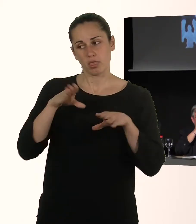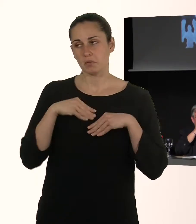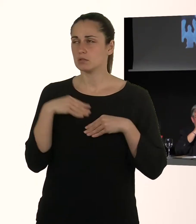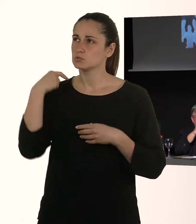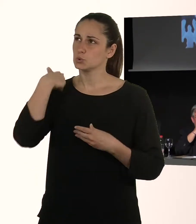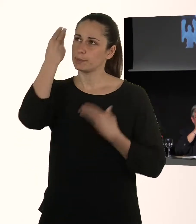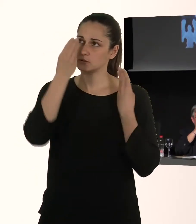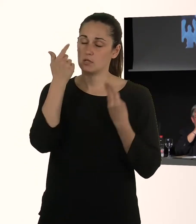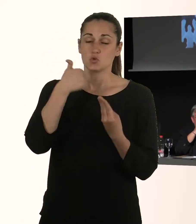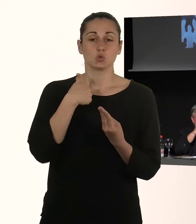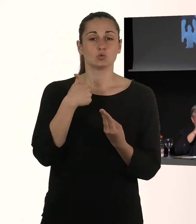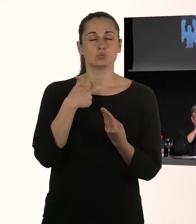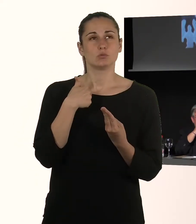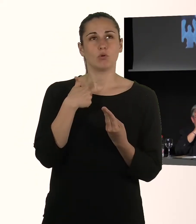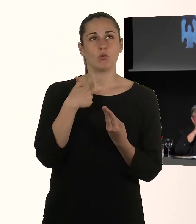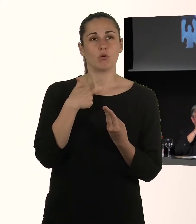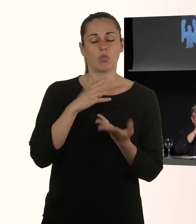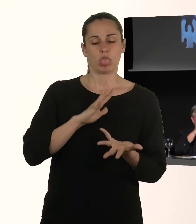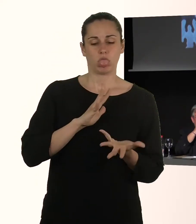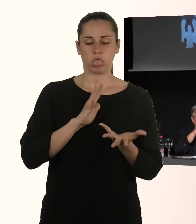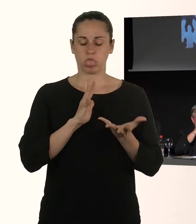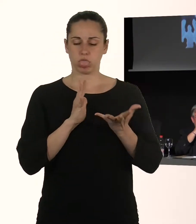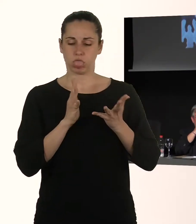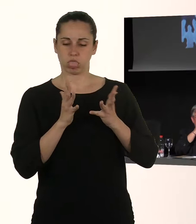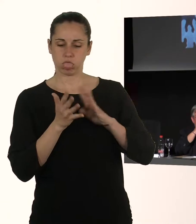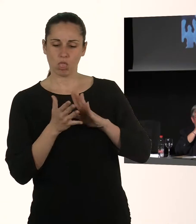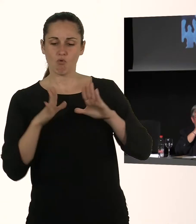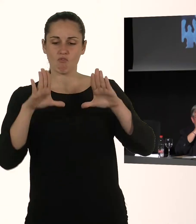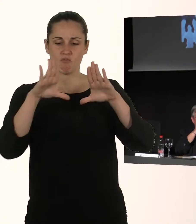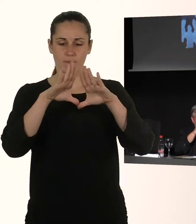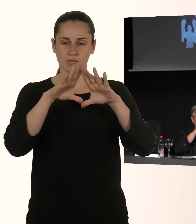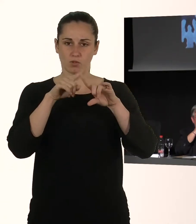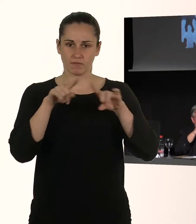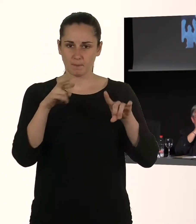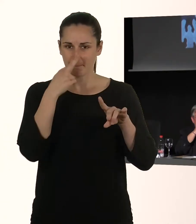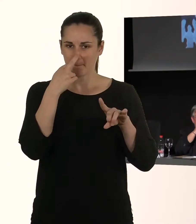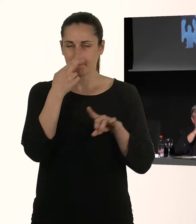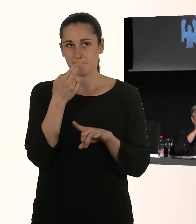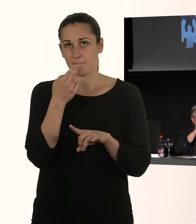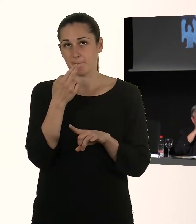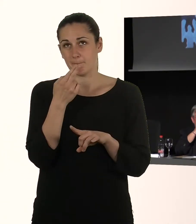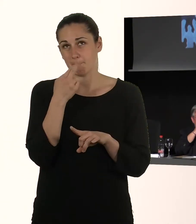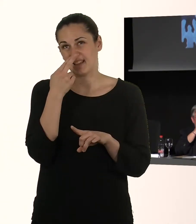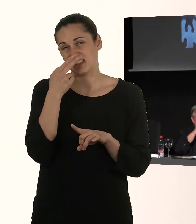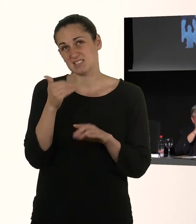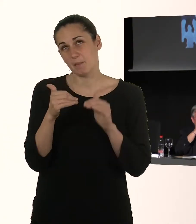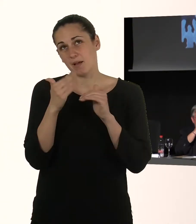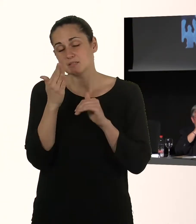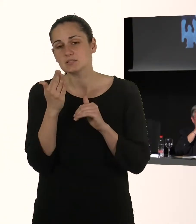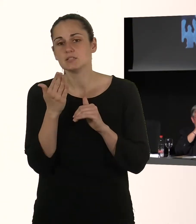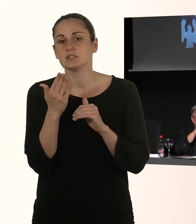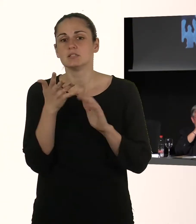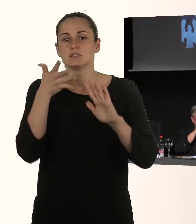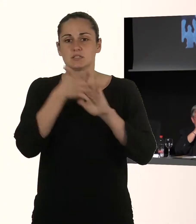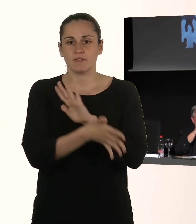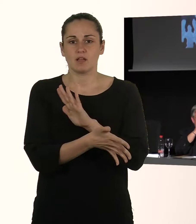ya que yo estoy transitando hacia otro tipo de feminismo que me interesa más, ¿no? Y alejarme un poco de